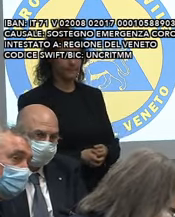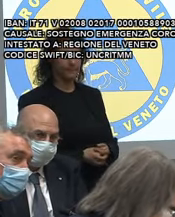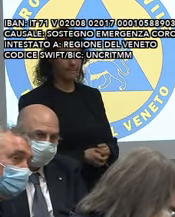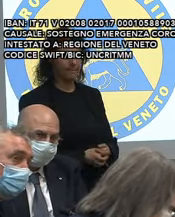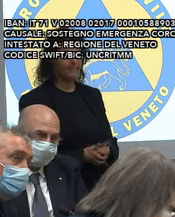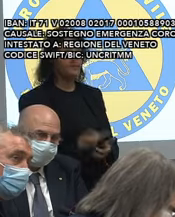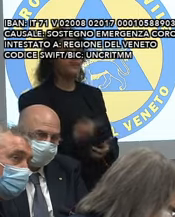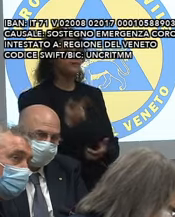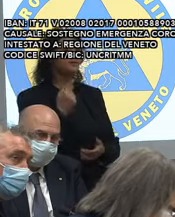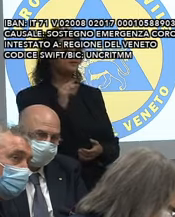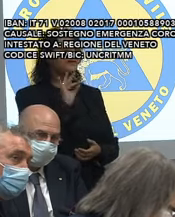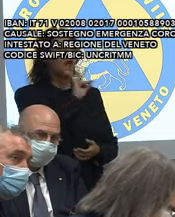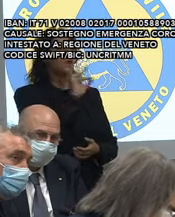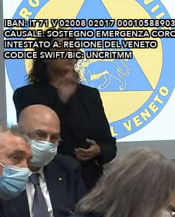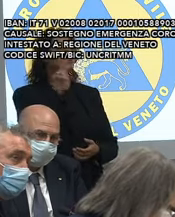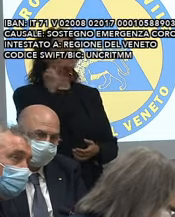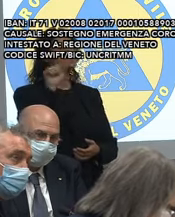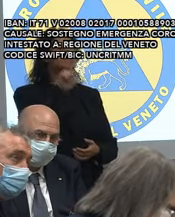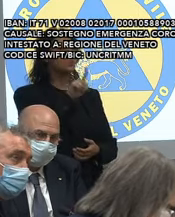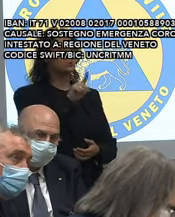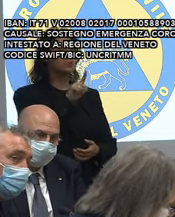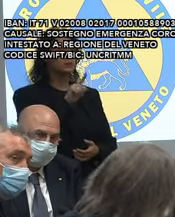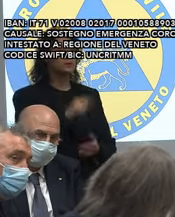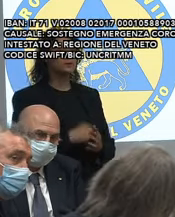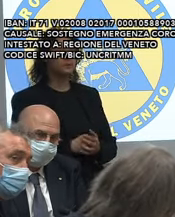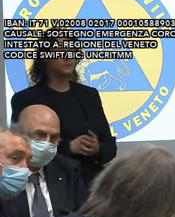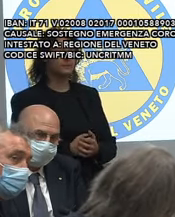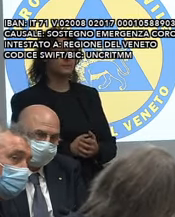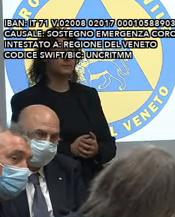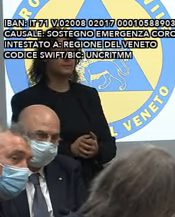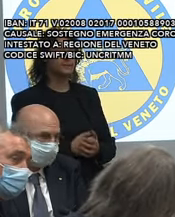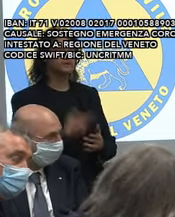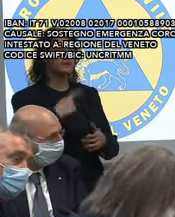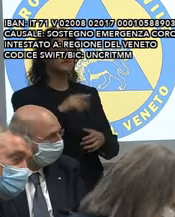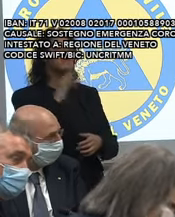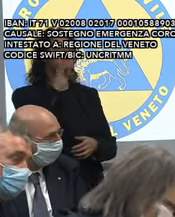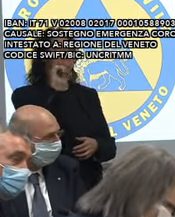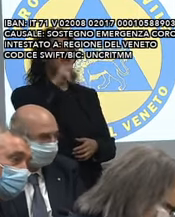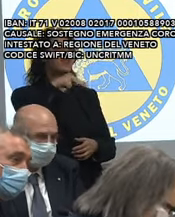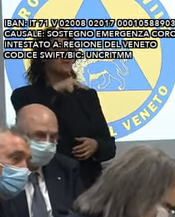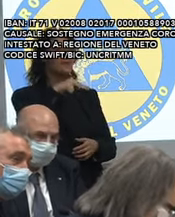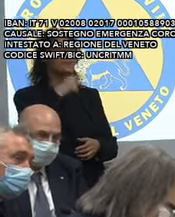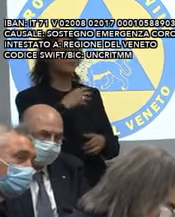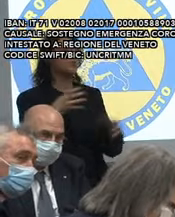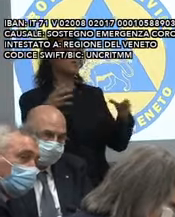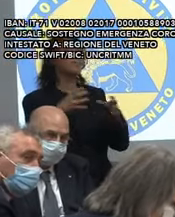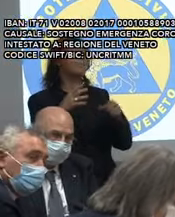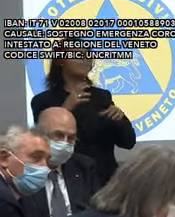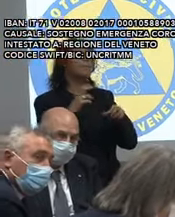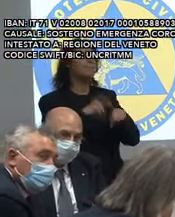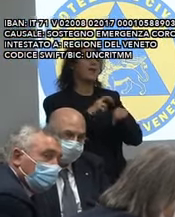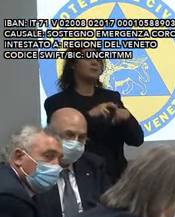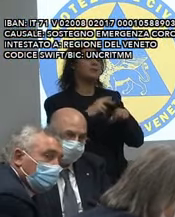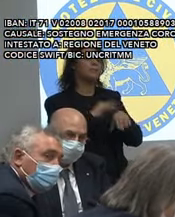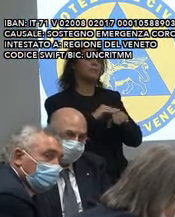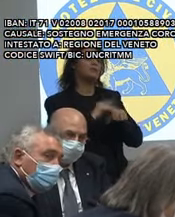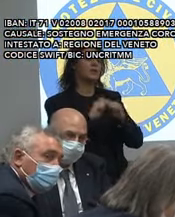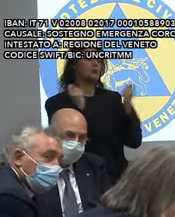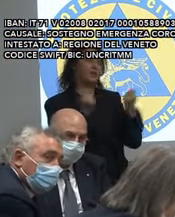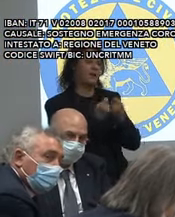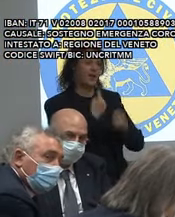alcuni US, dice la FIMG, alcuni medici che hanno fatto... Scusa? FIMG, medici di famiglia, medici medicina generale. In alcune